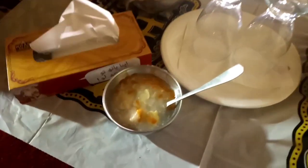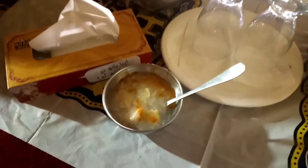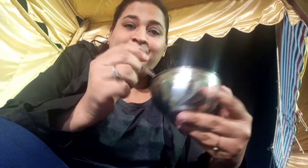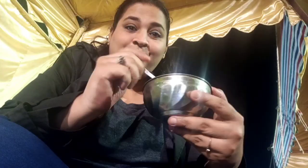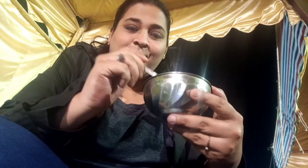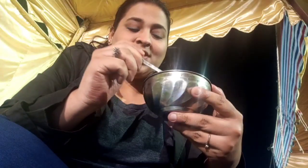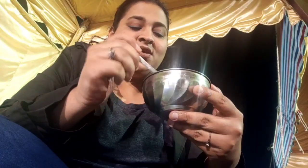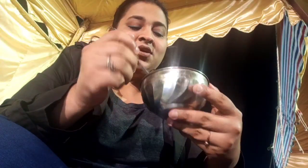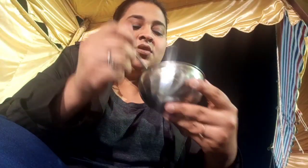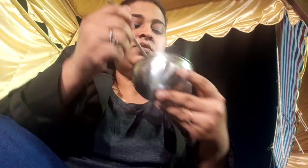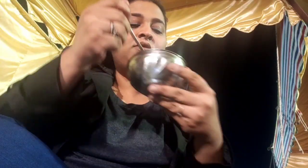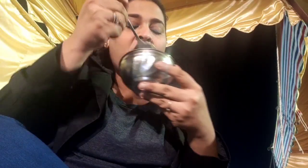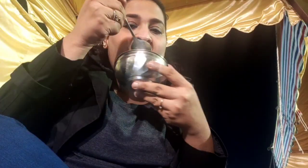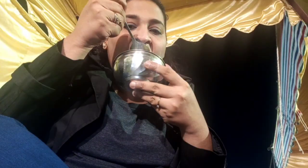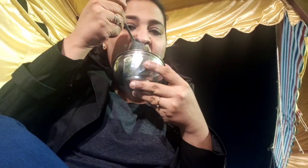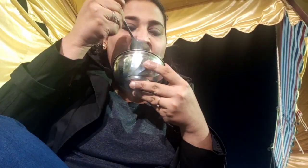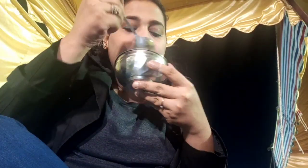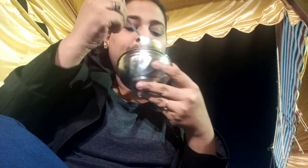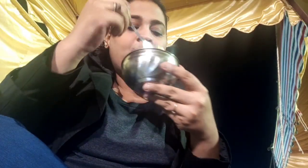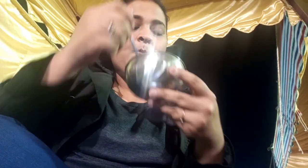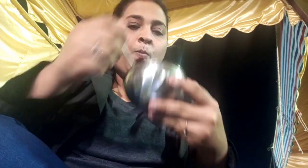तो हो गया बर्फ़ हो रहा है ठंडा हो गया